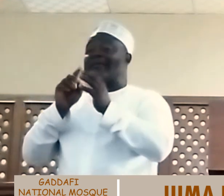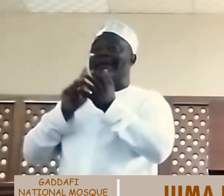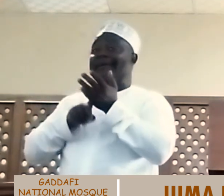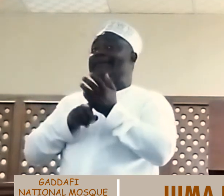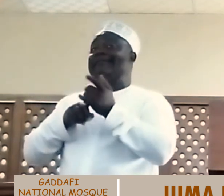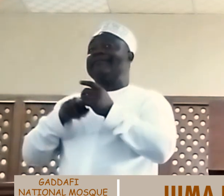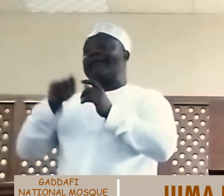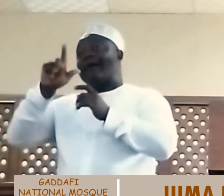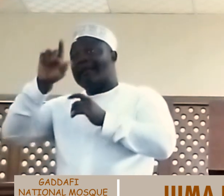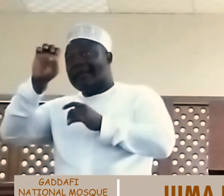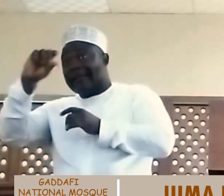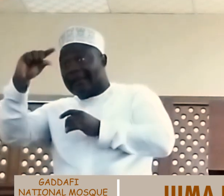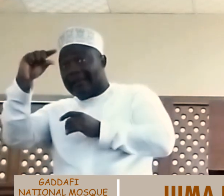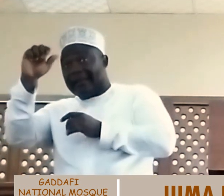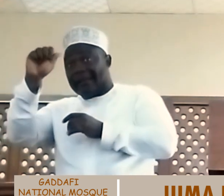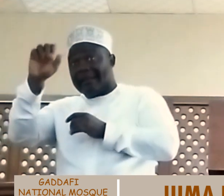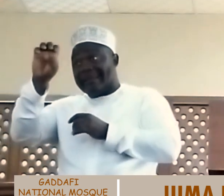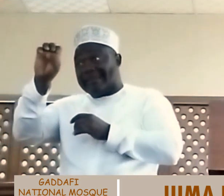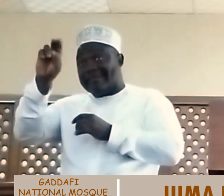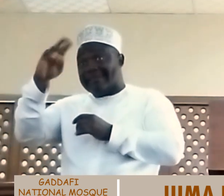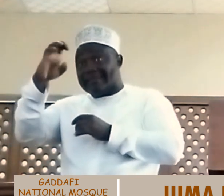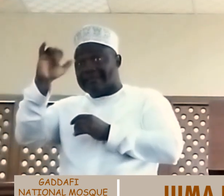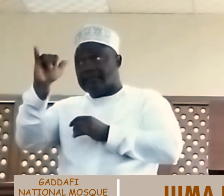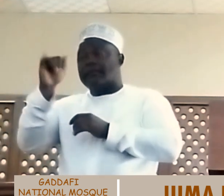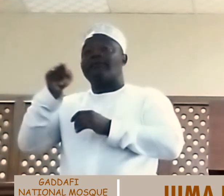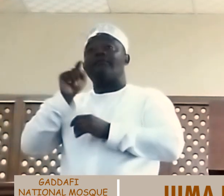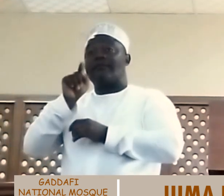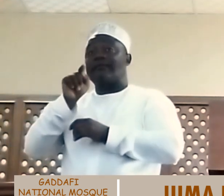وأحوالهم. فكل خير